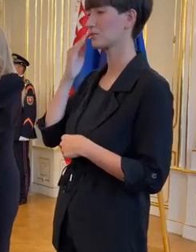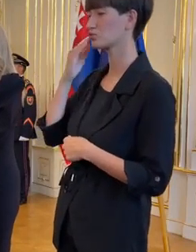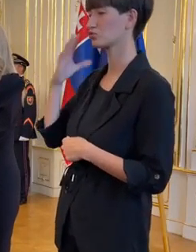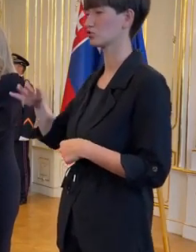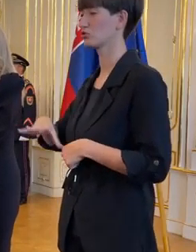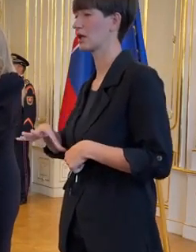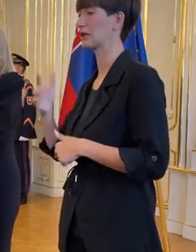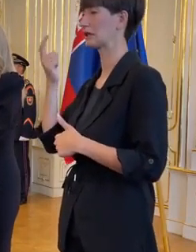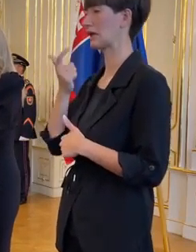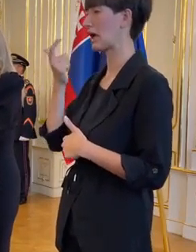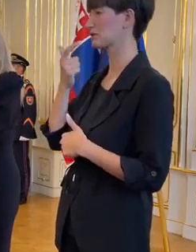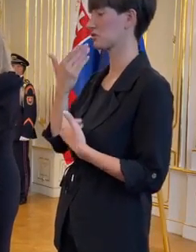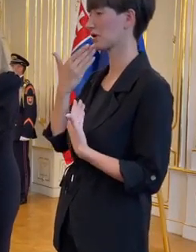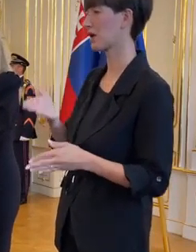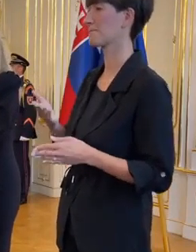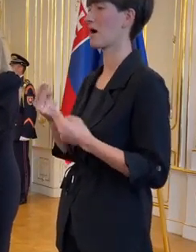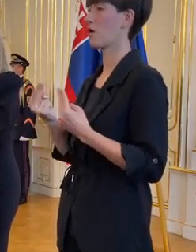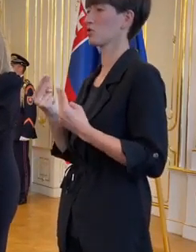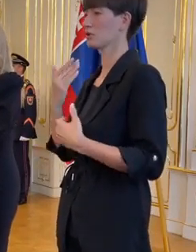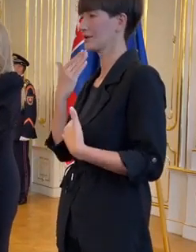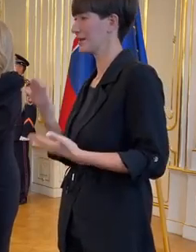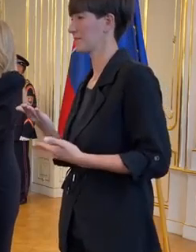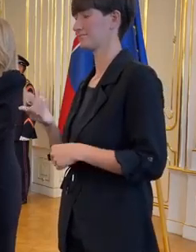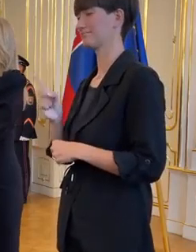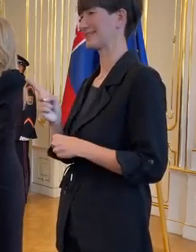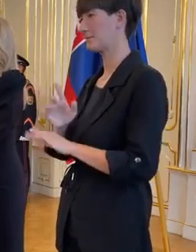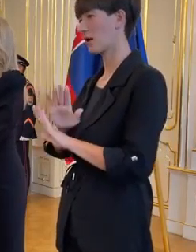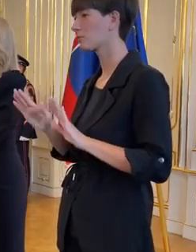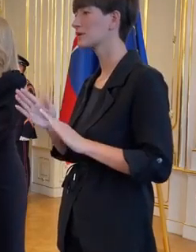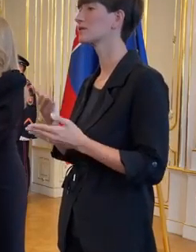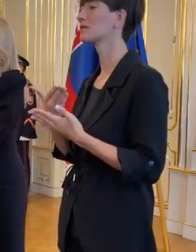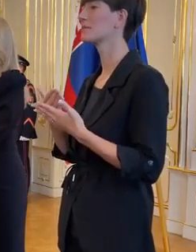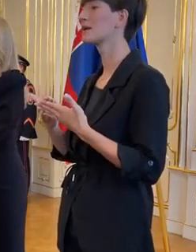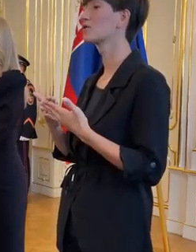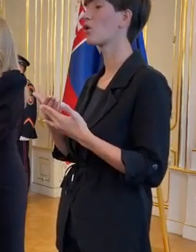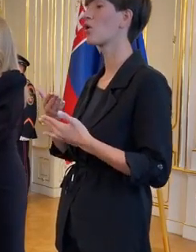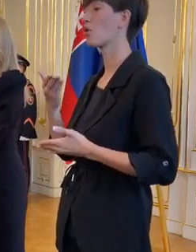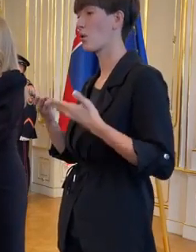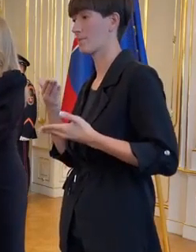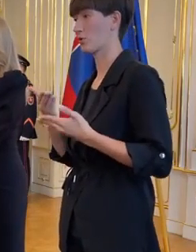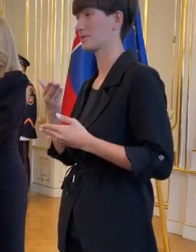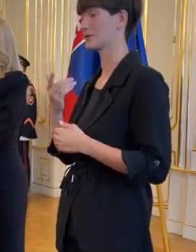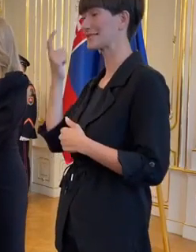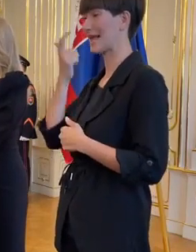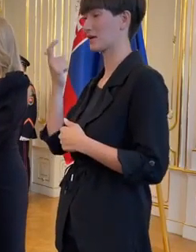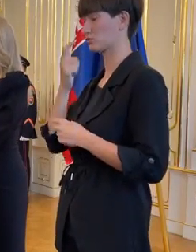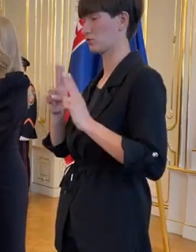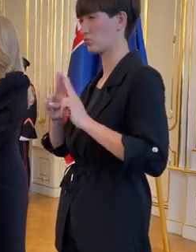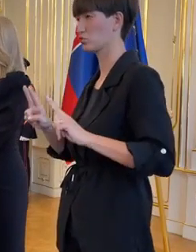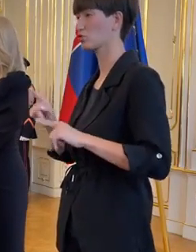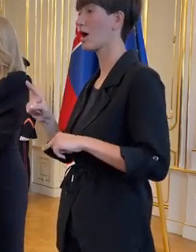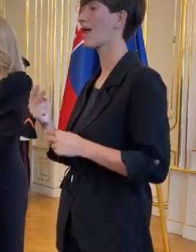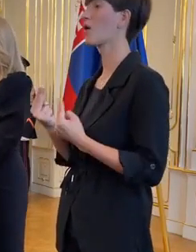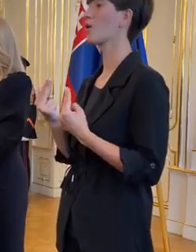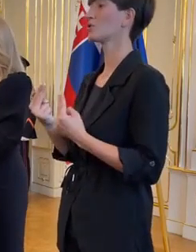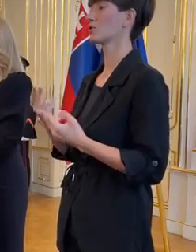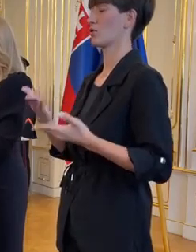bez vlastností, kompromisy by sa mali diať iba v názorovej, ale nikdy nie v hodnotovej rovine. Veľmi